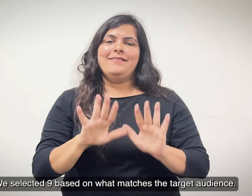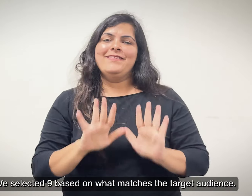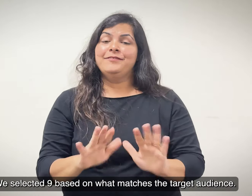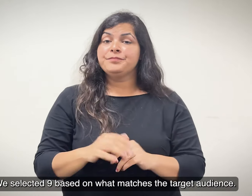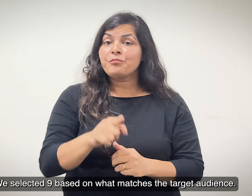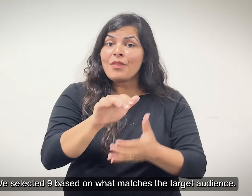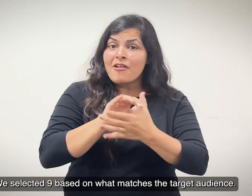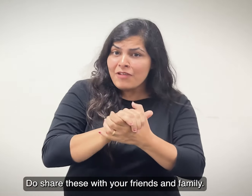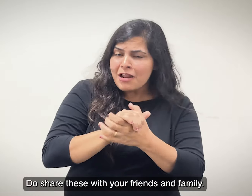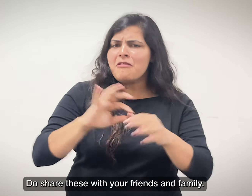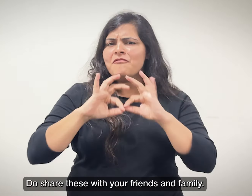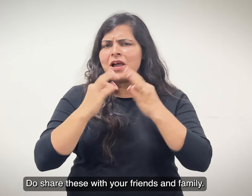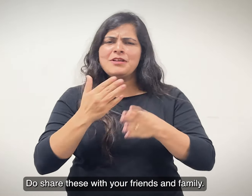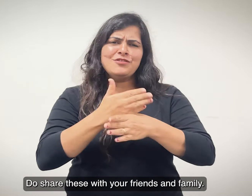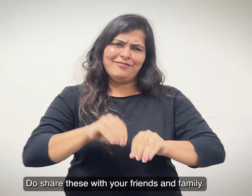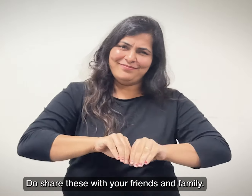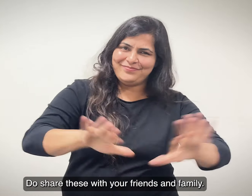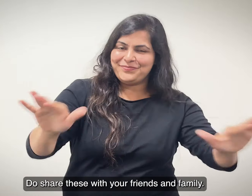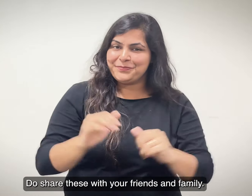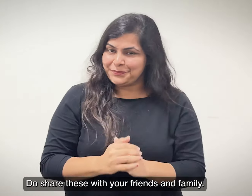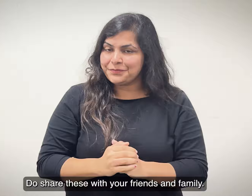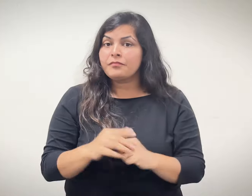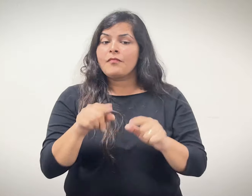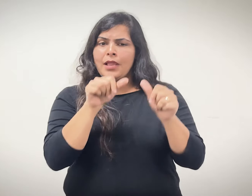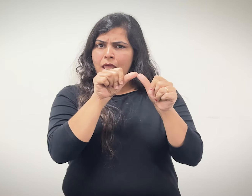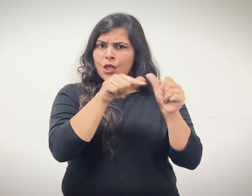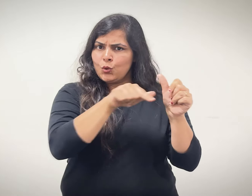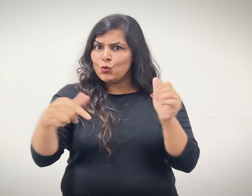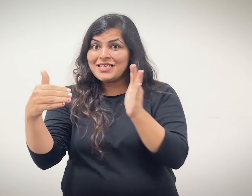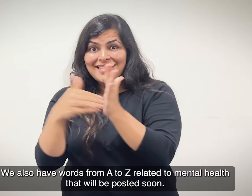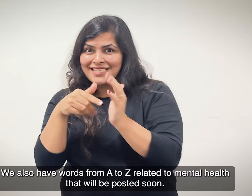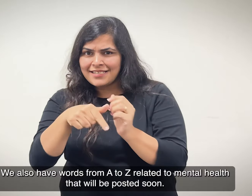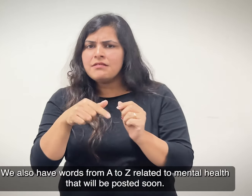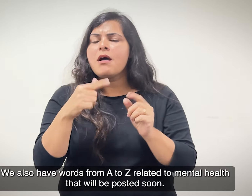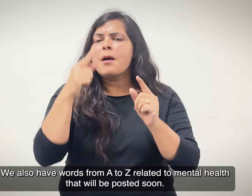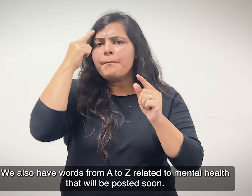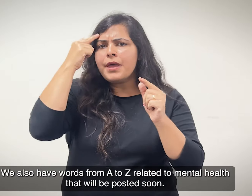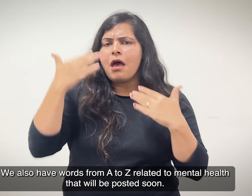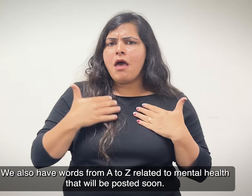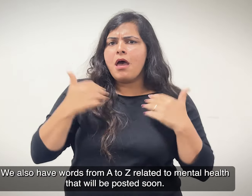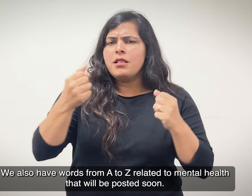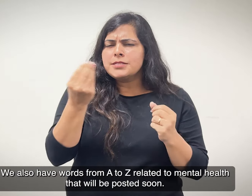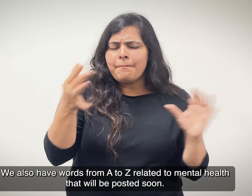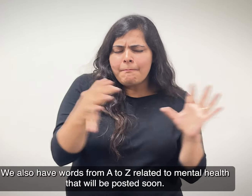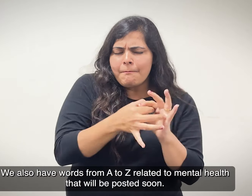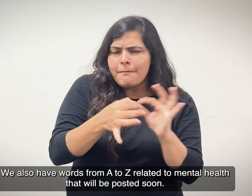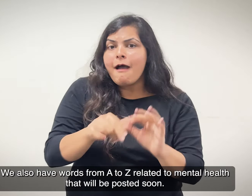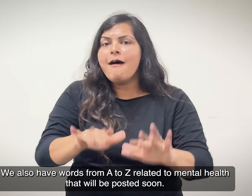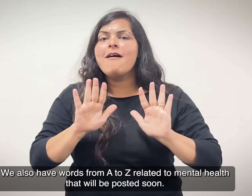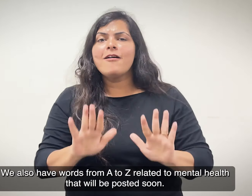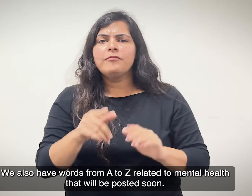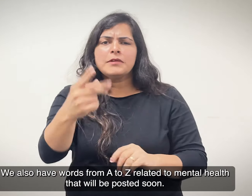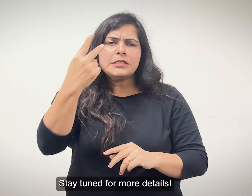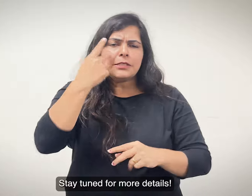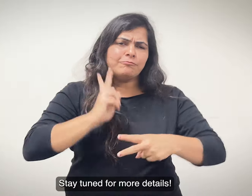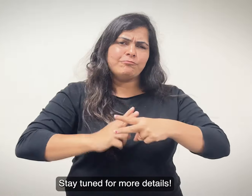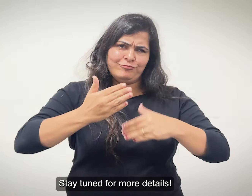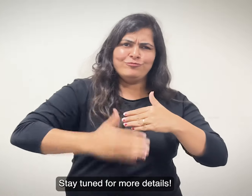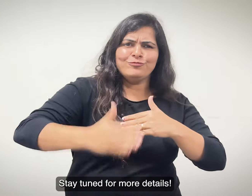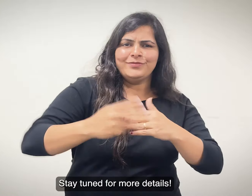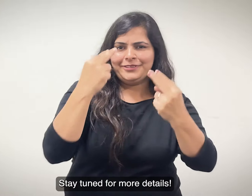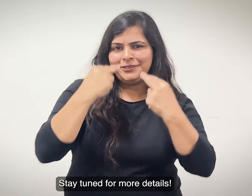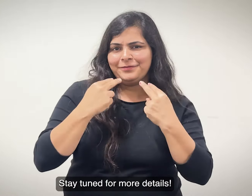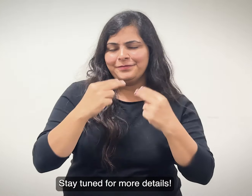प